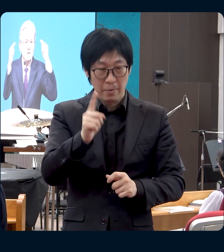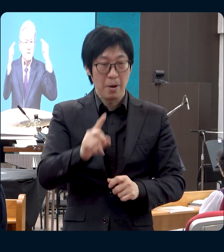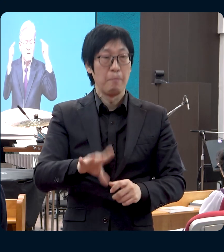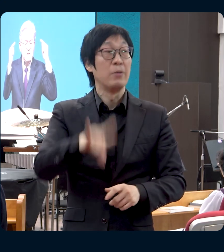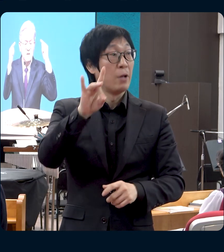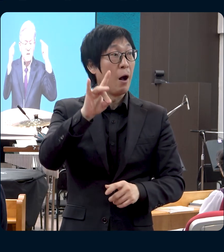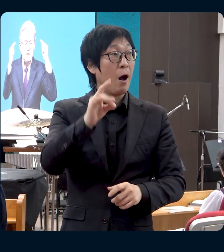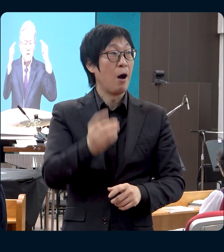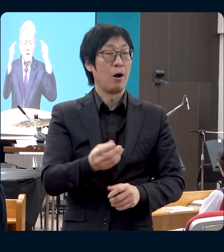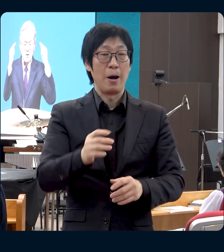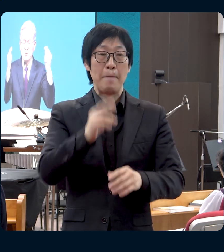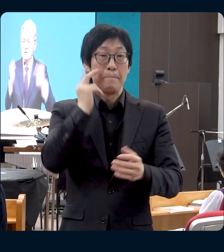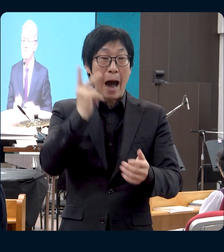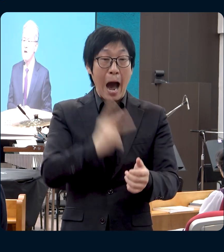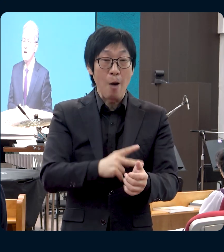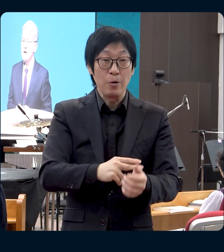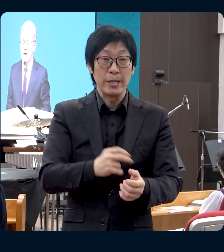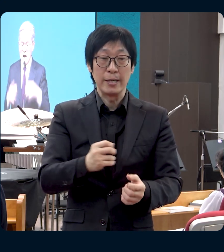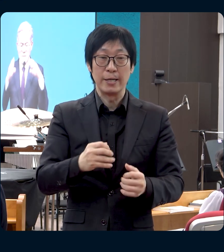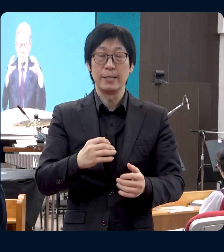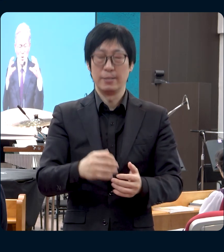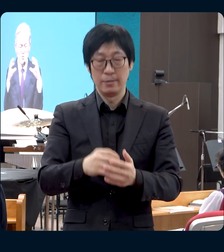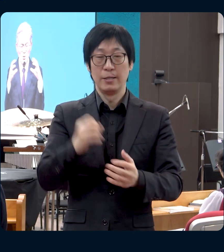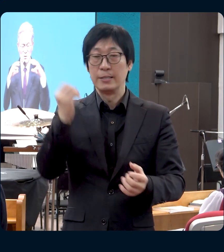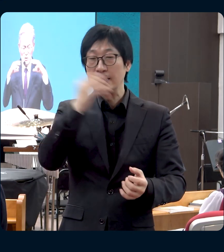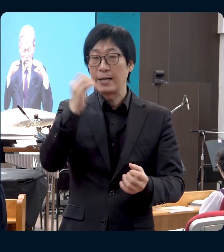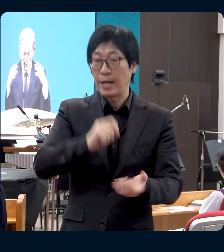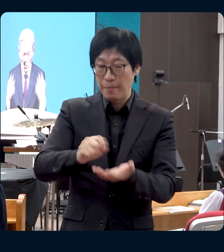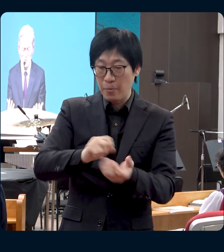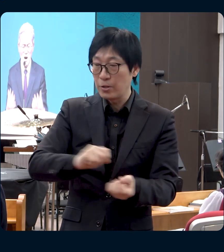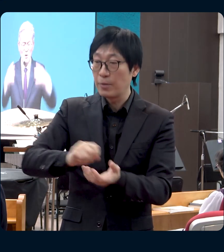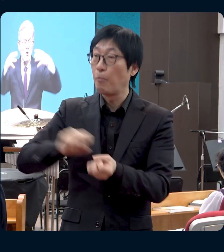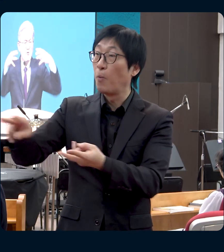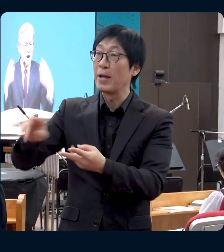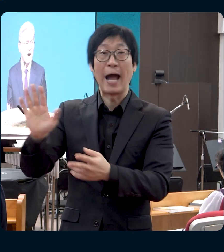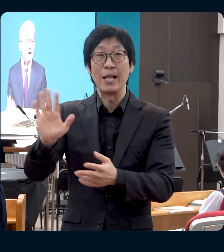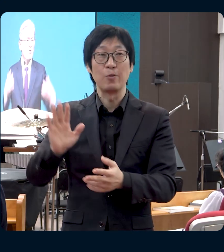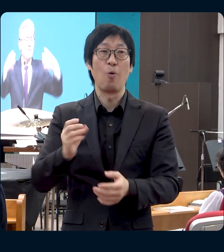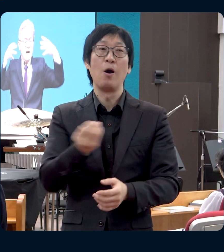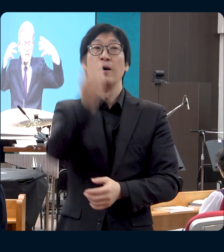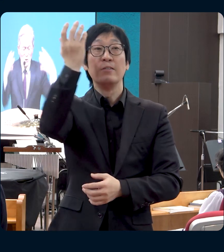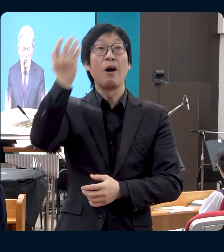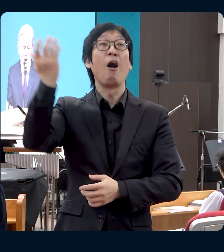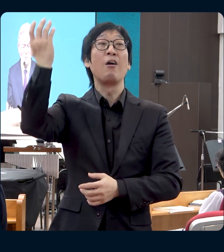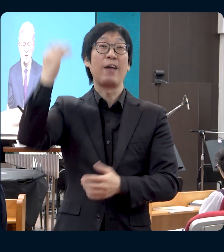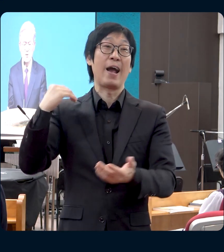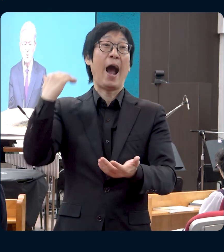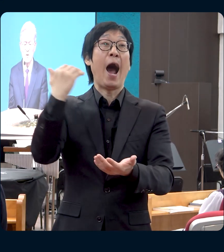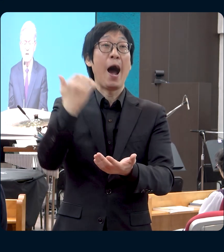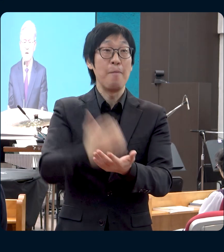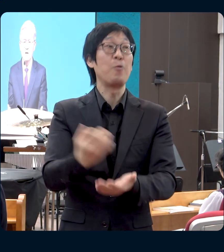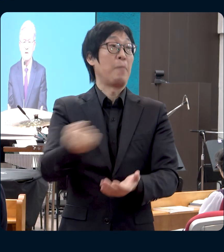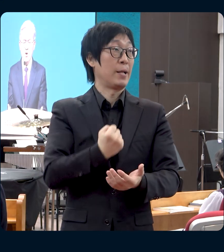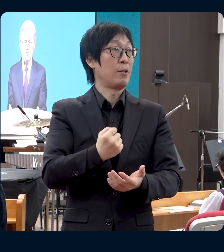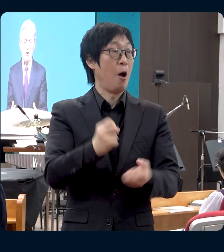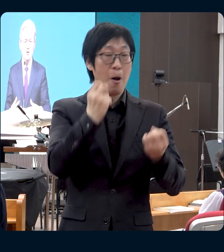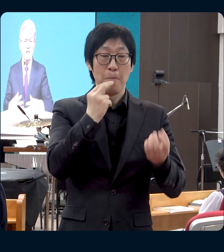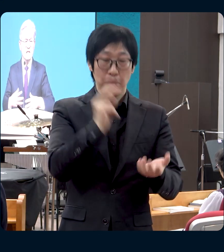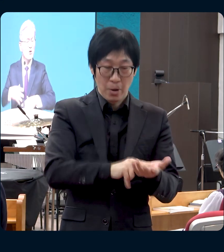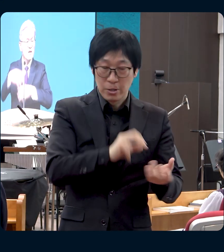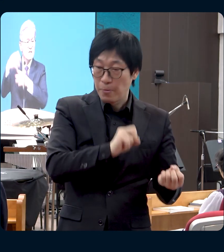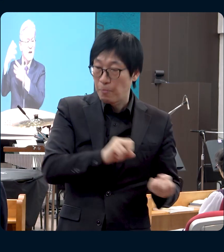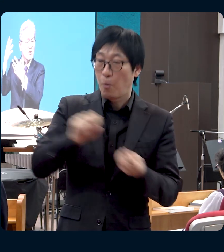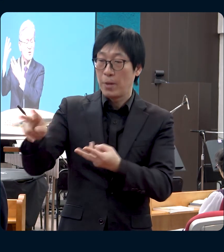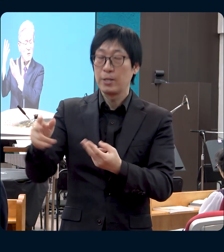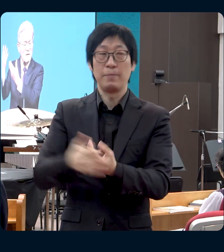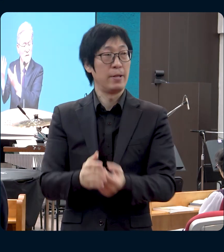사실입니다. 그렇기 때문에 감정적으로 그렇게 속상하고 화가 나고 막 그런 가운데서도 성령께서